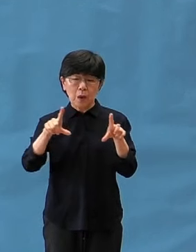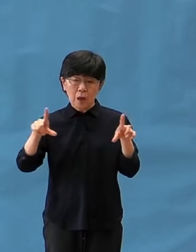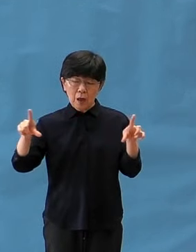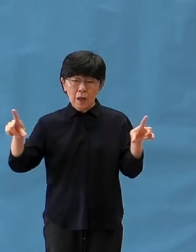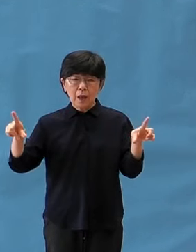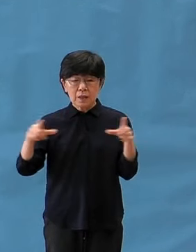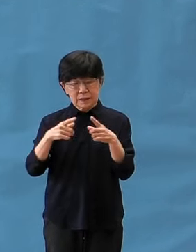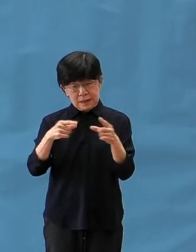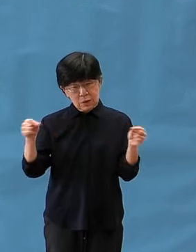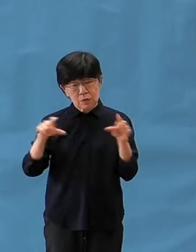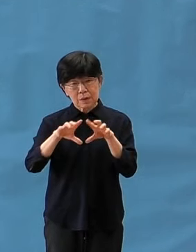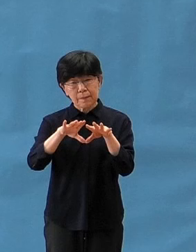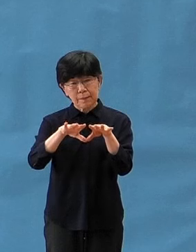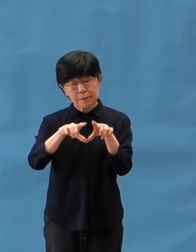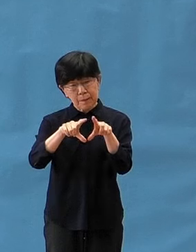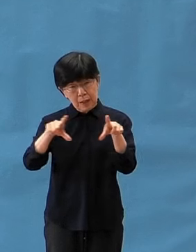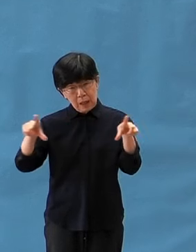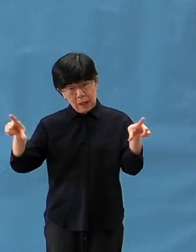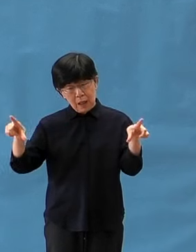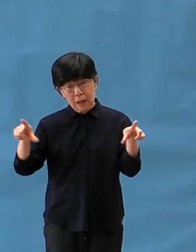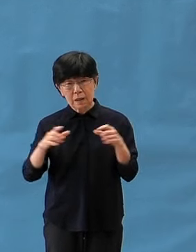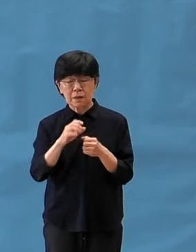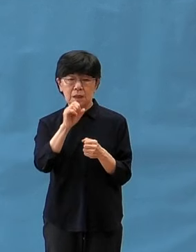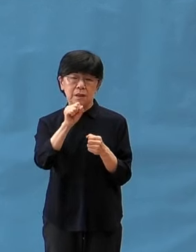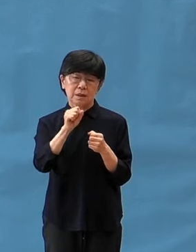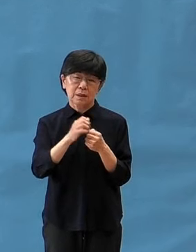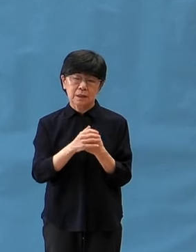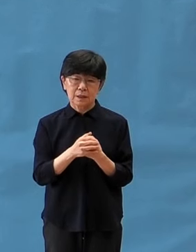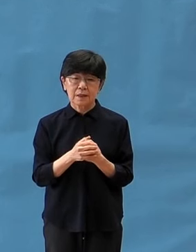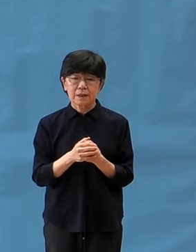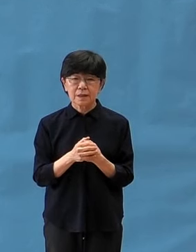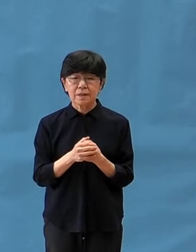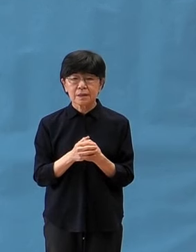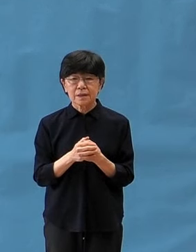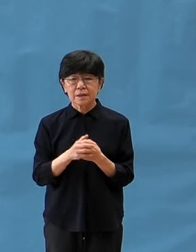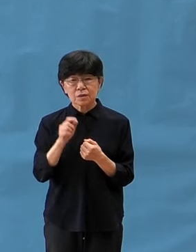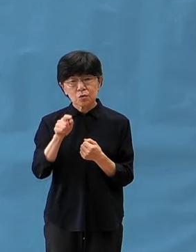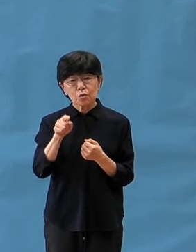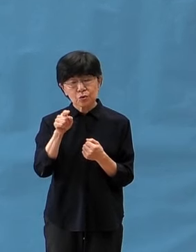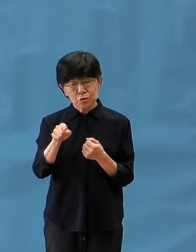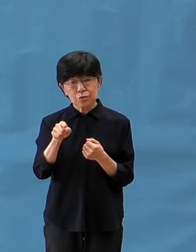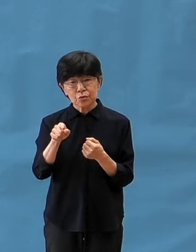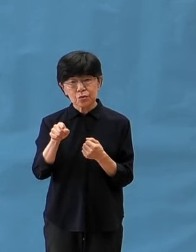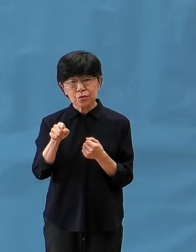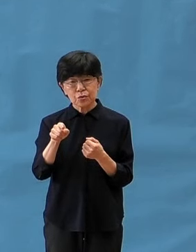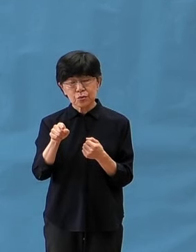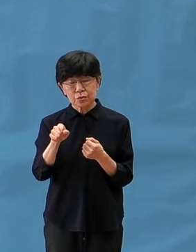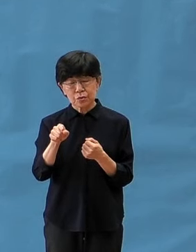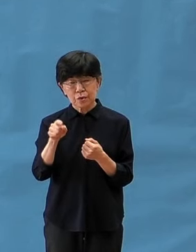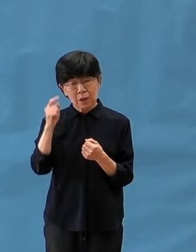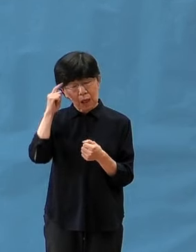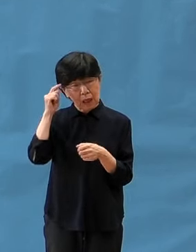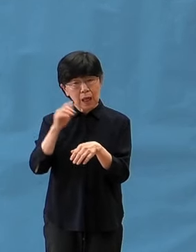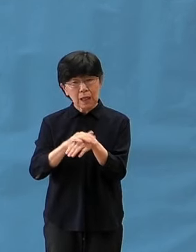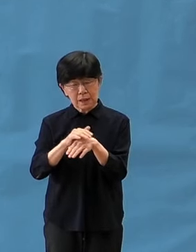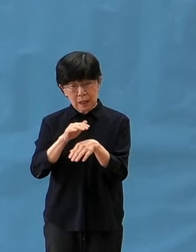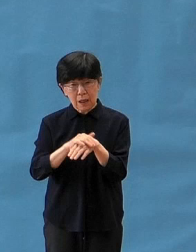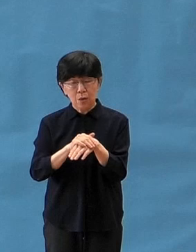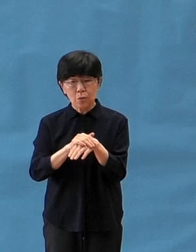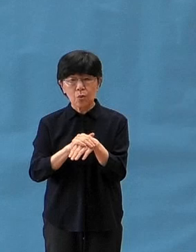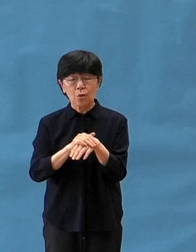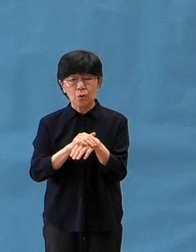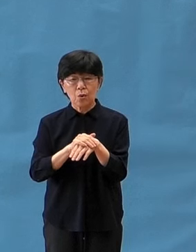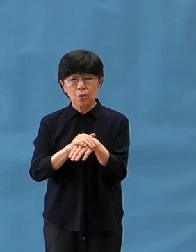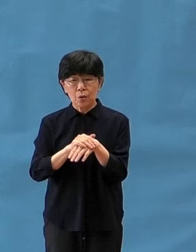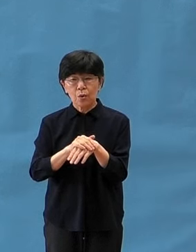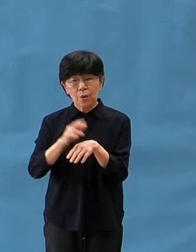日本の全エリアにとってプラスの政策なので、まあ、そういうことの理解を、まあ、東京の方々とかね、まあ、1都3県の方々にも